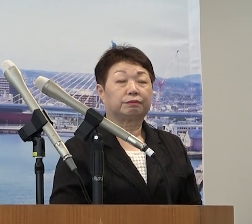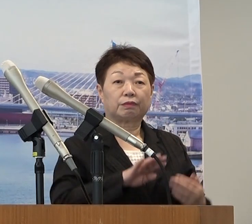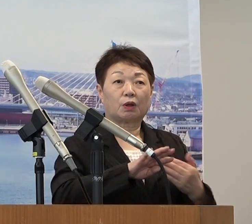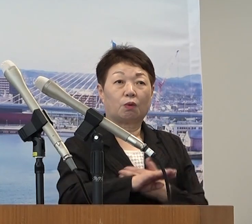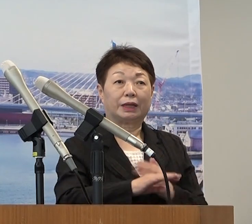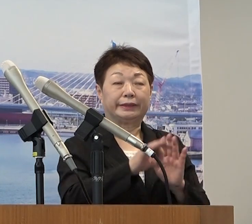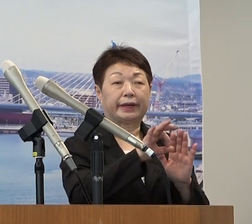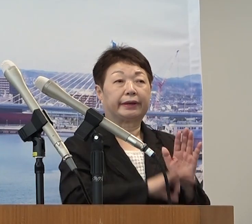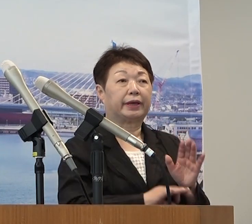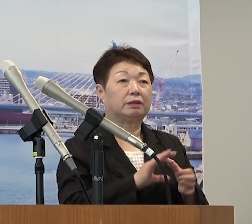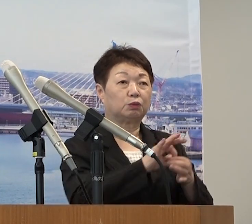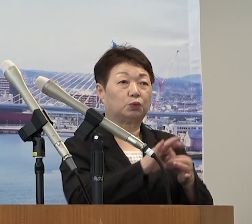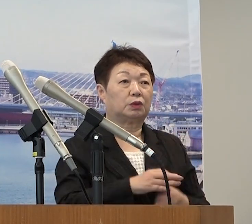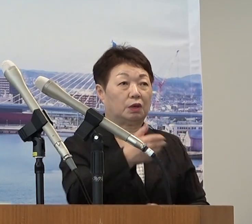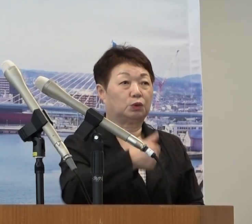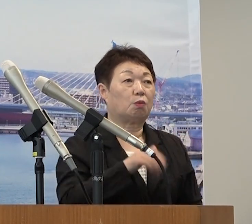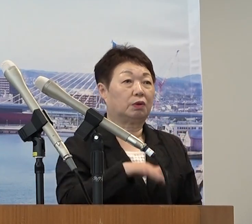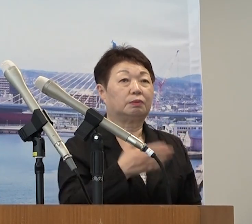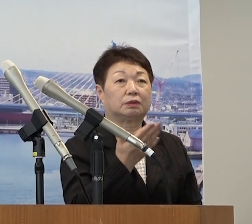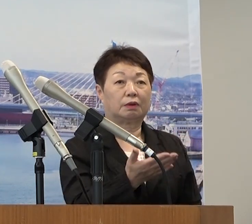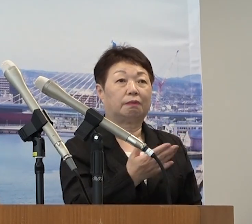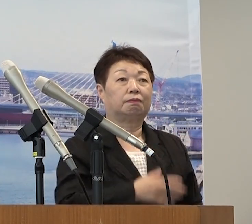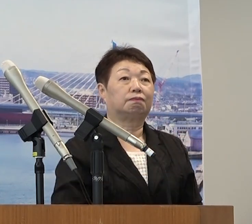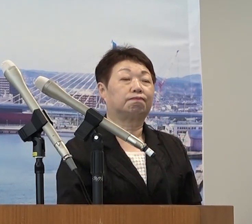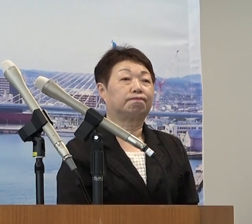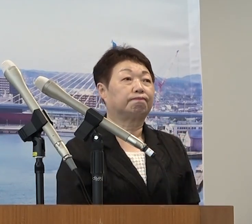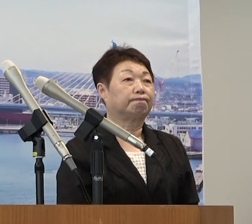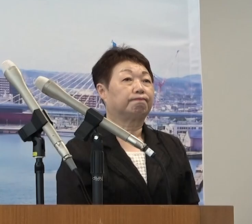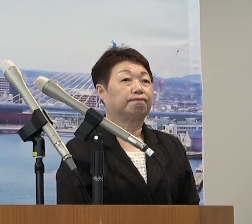他に案件に関しましてご質問はございませんか。